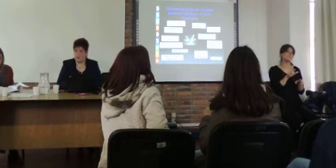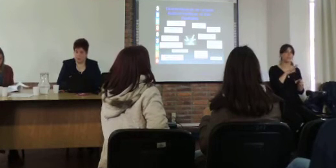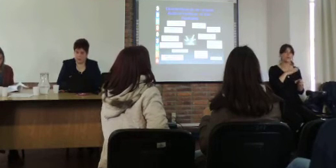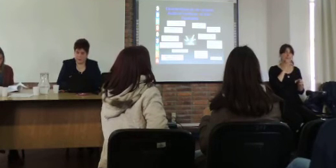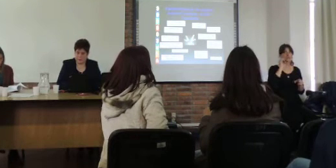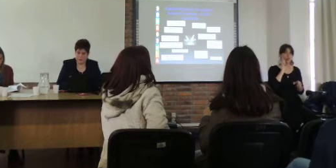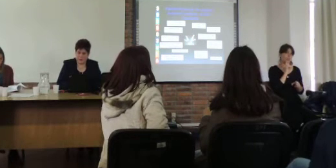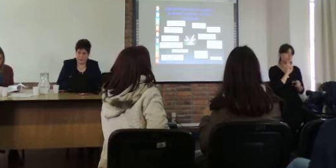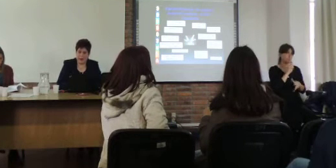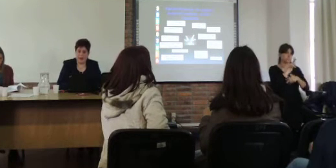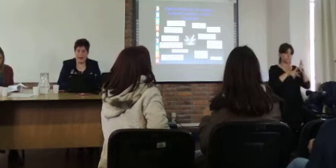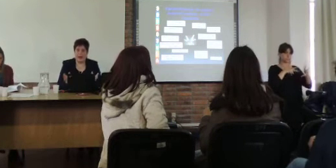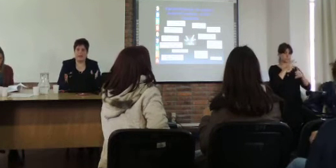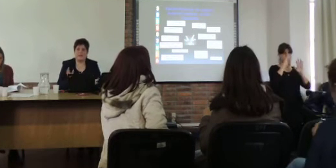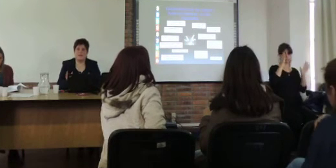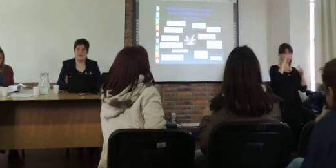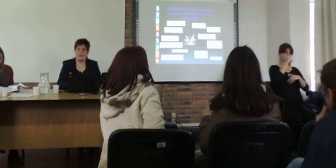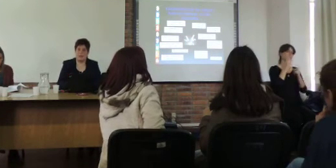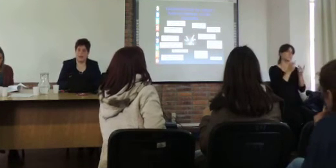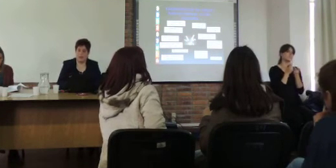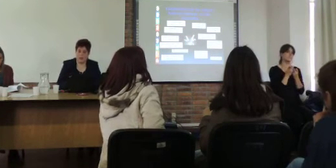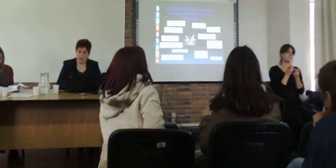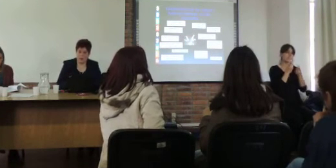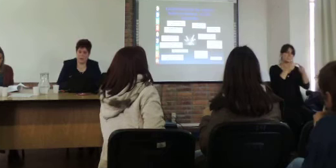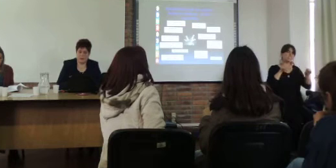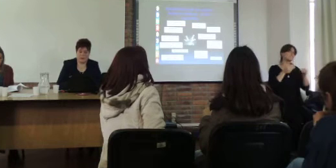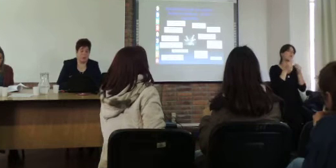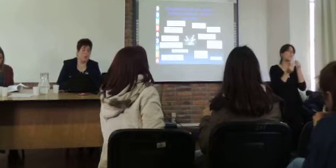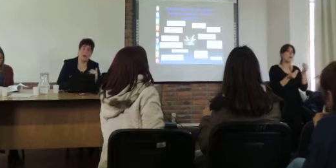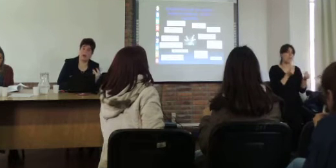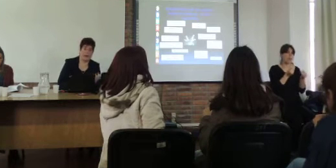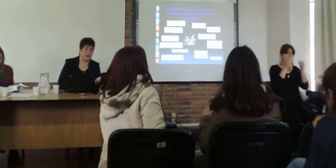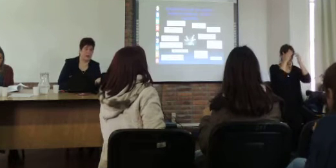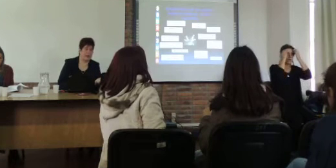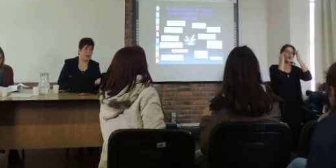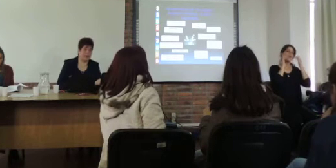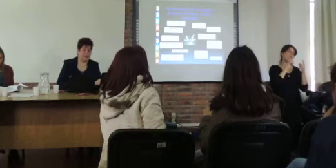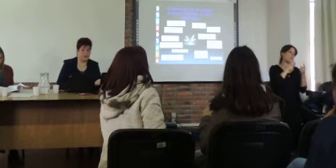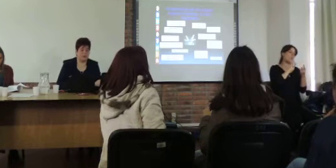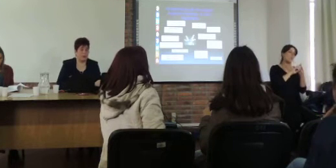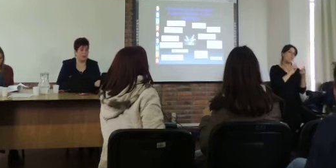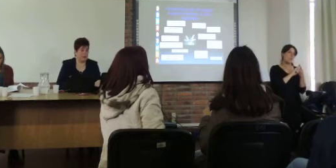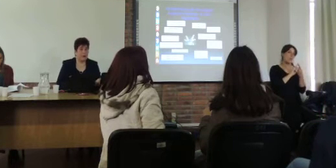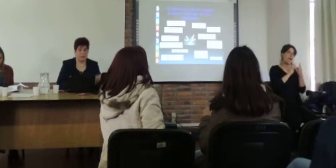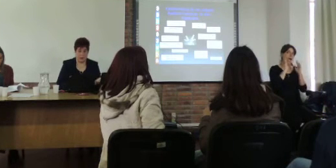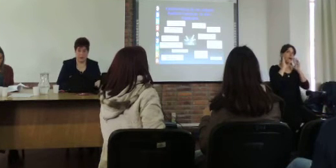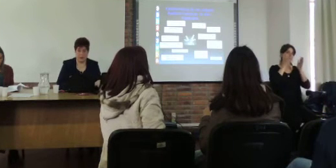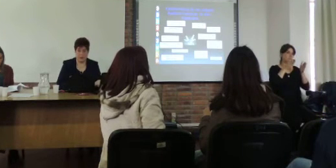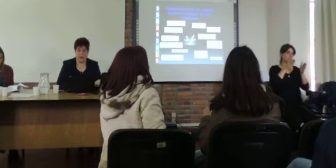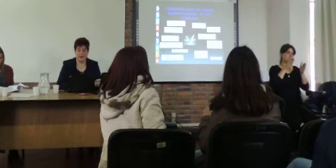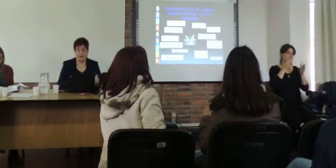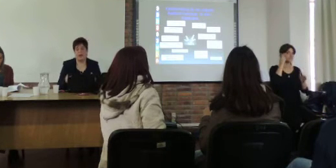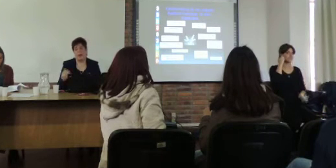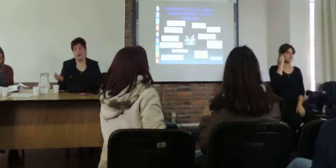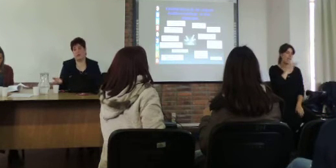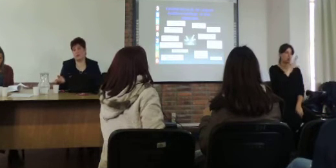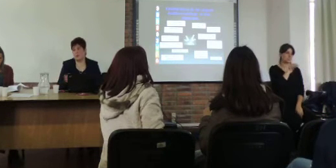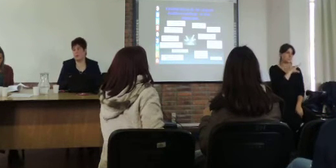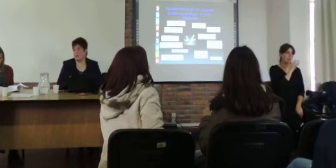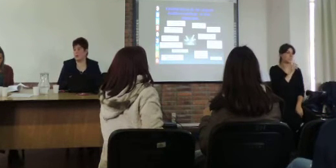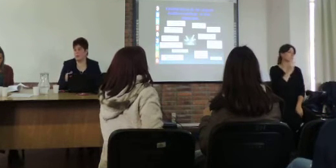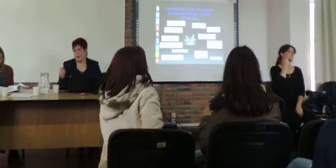las personas sordas, ¿sí? La gran diferencia entre las dos lenguas es una que es de atención auditiva, las lenguas orales,